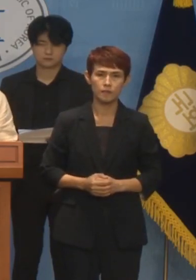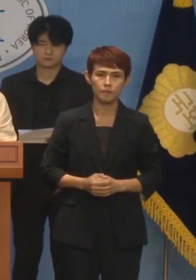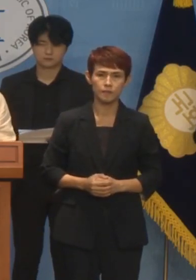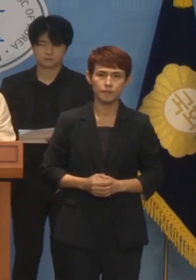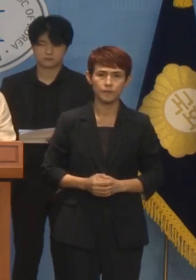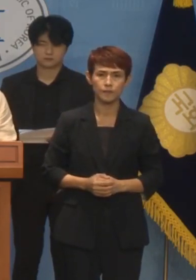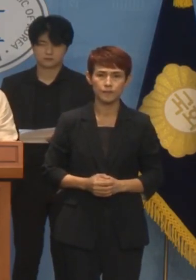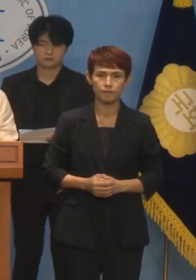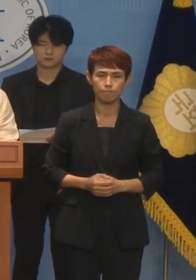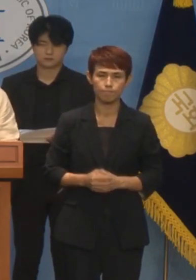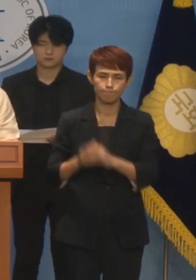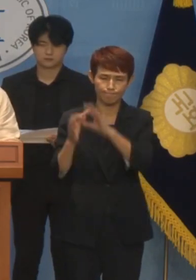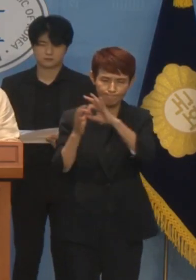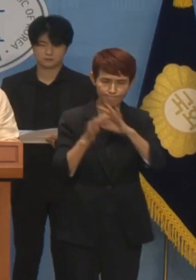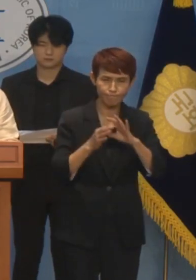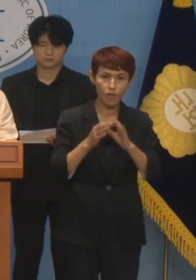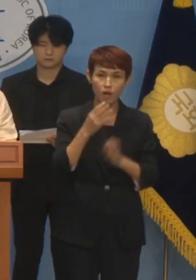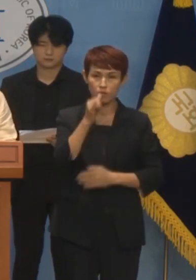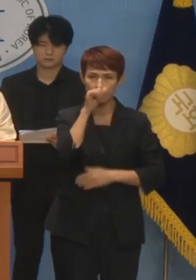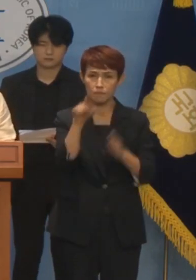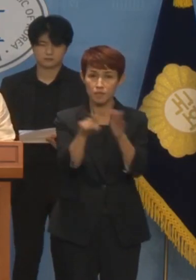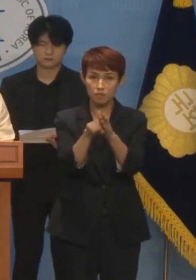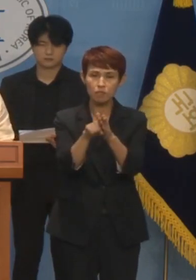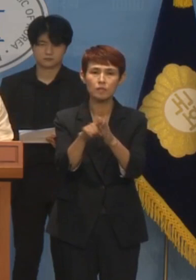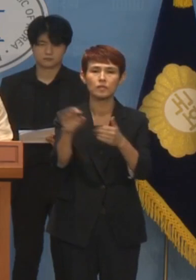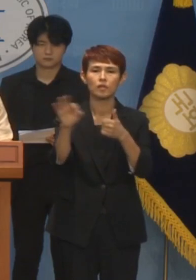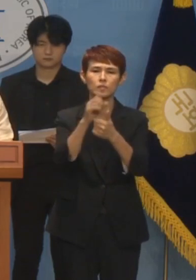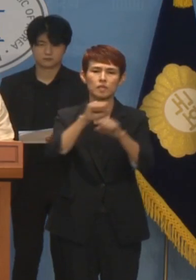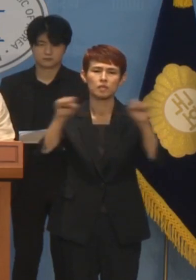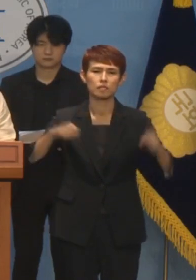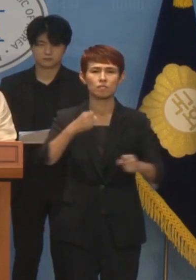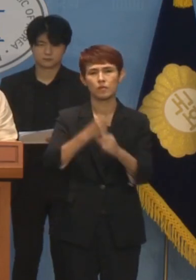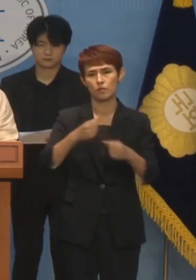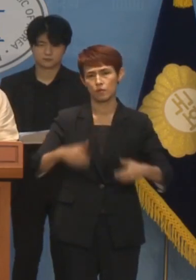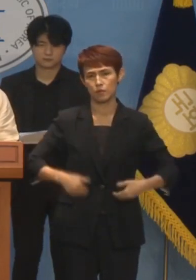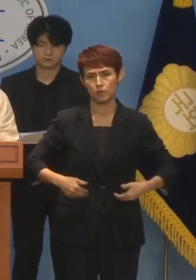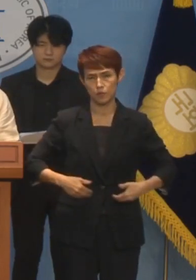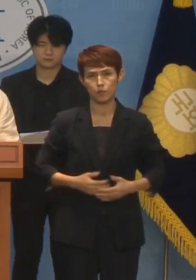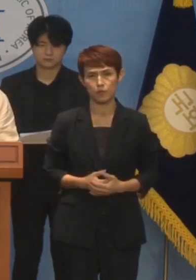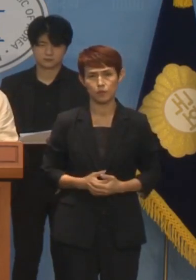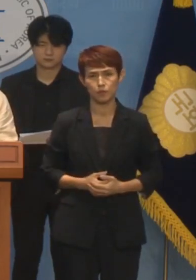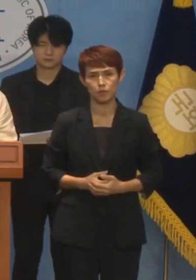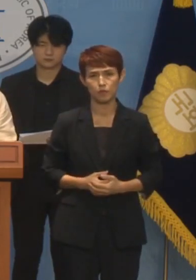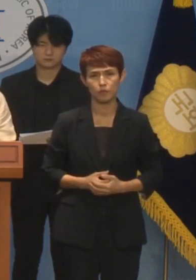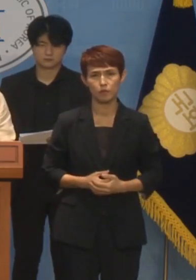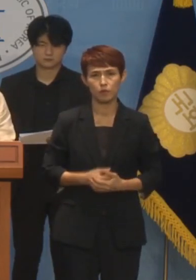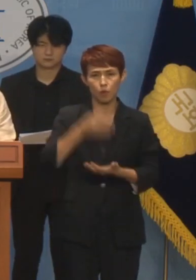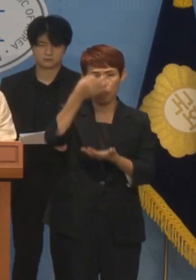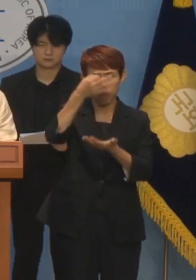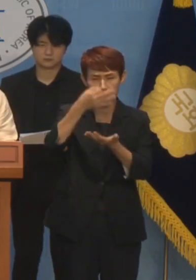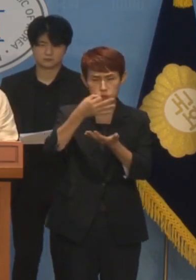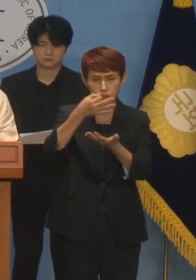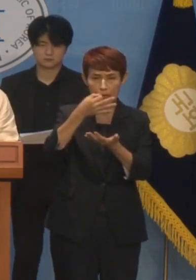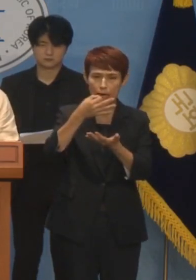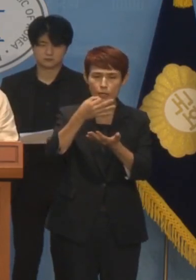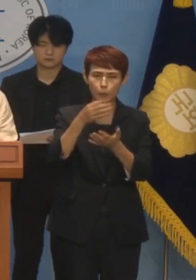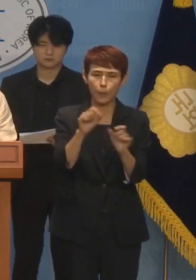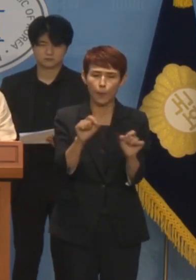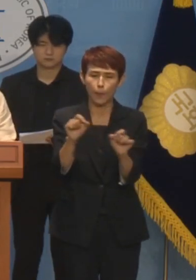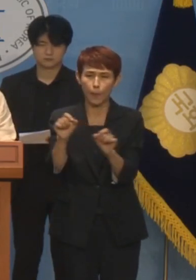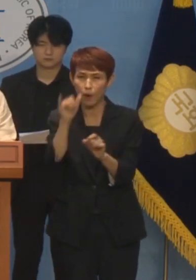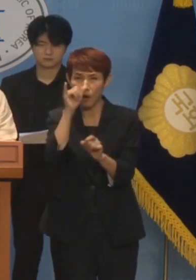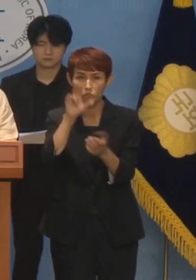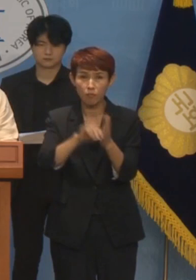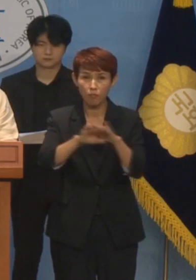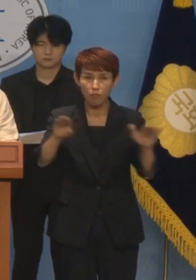버리고 지속 가능하고 신뢰할 수 있는 연금 시스템을 구축해야 합니다. 단순하게 고갈 시점을 늦춘다고 해결된 문제는